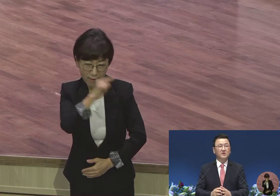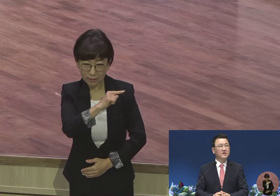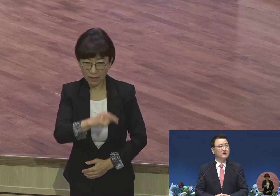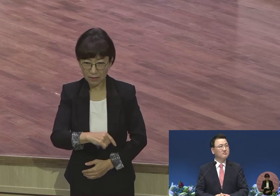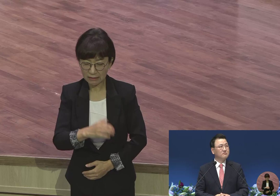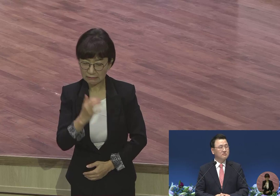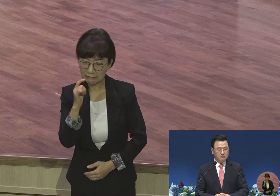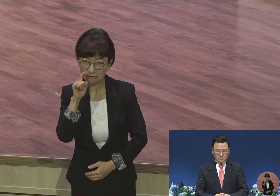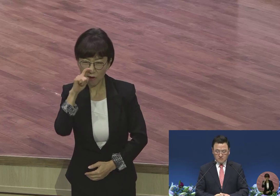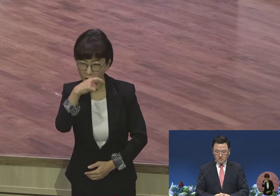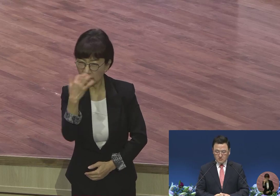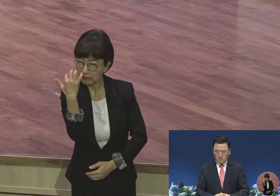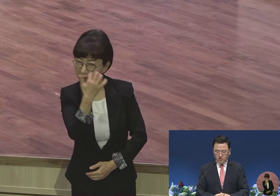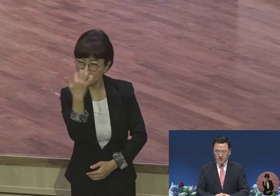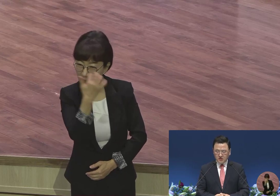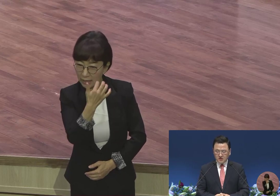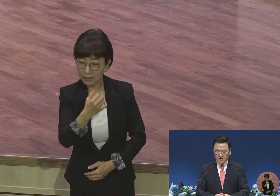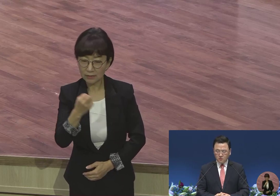시대라고 말합니다.